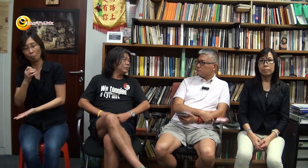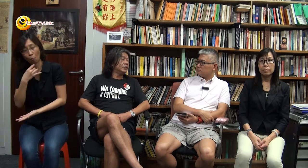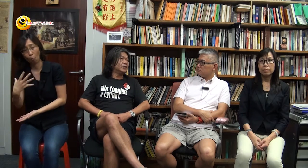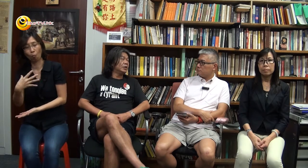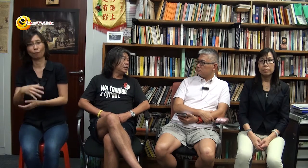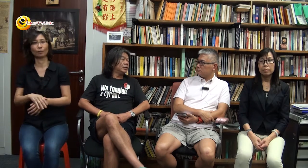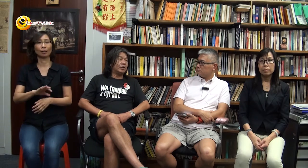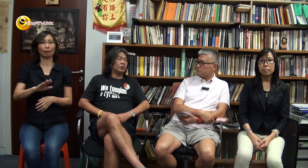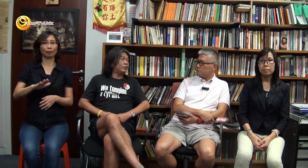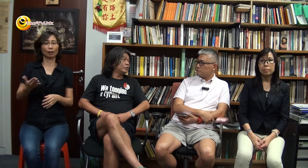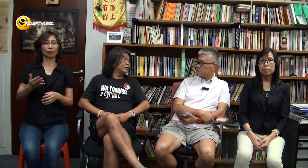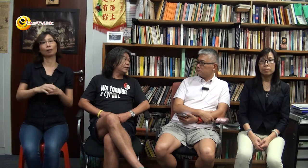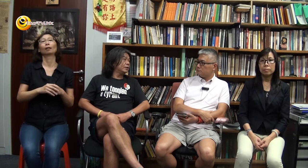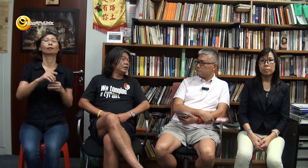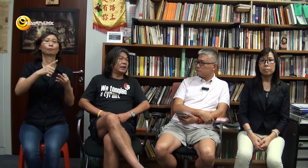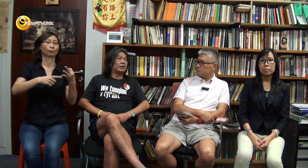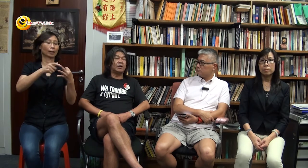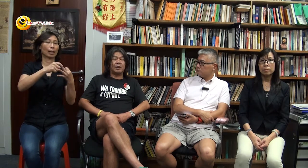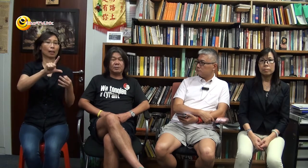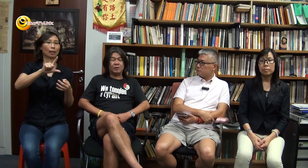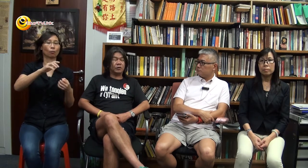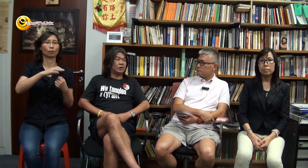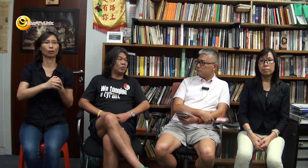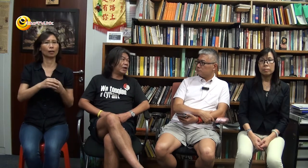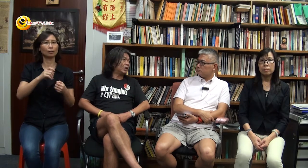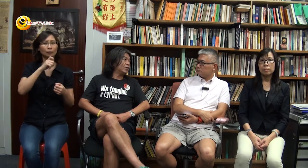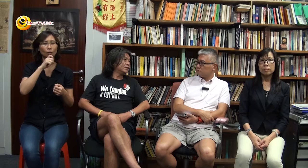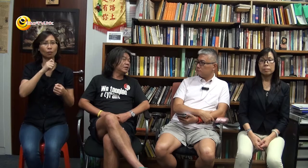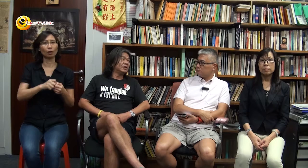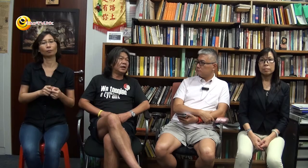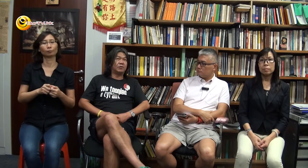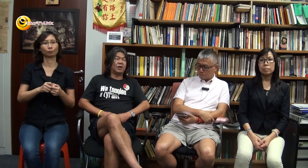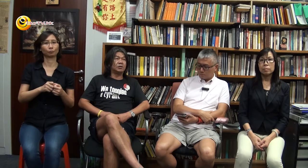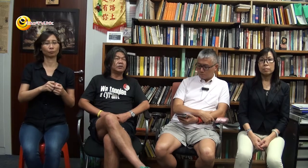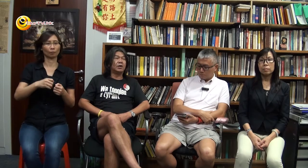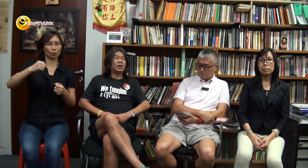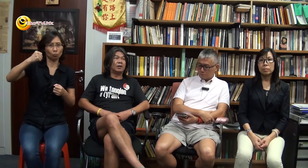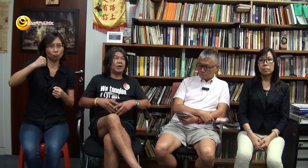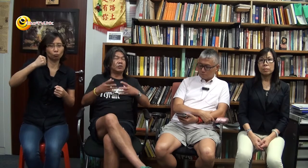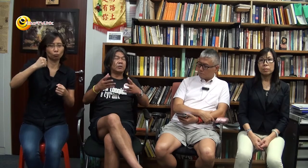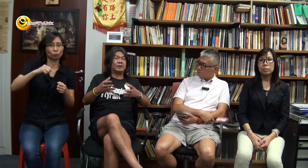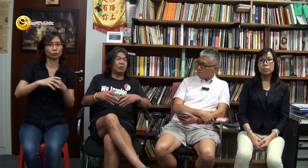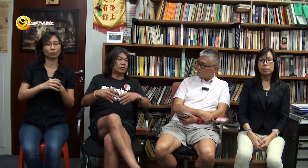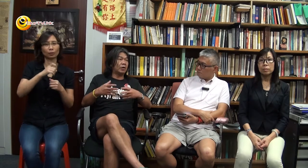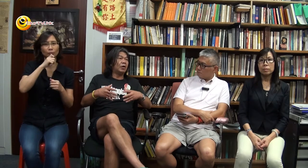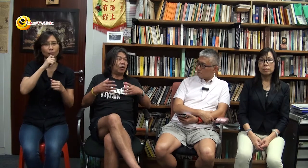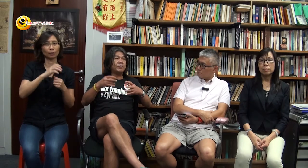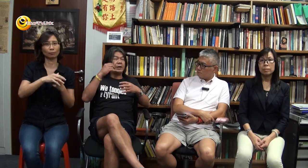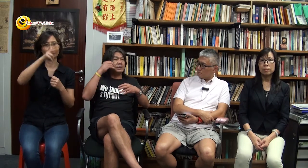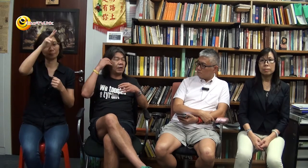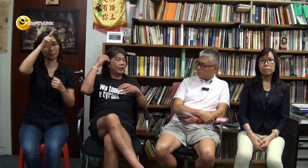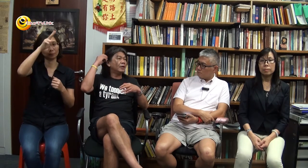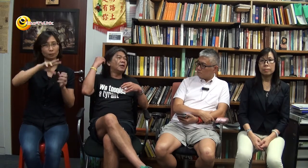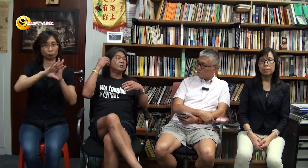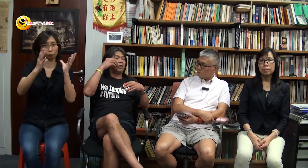聯，現在做到副主席，而且也是民建聯的重炮手，當時是培養的對象。現在做了民政局局長，很